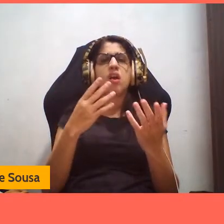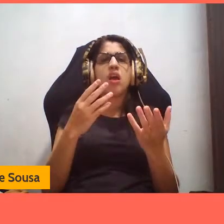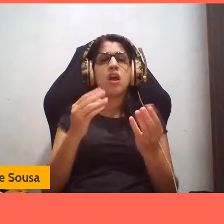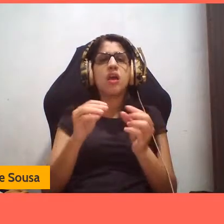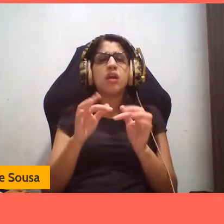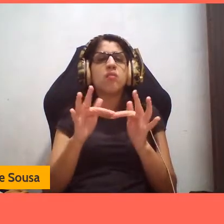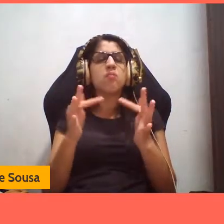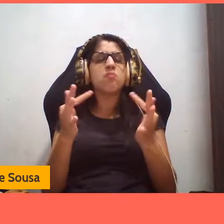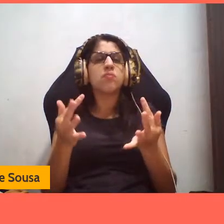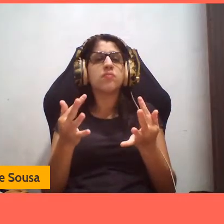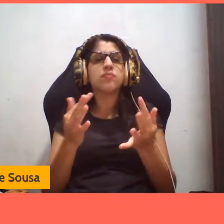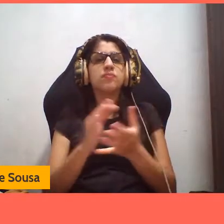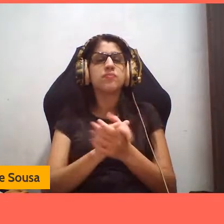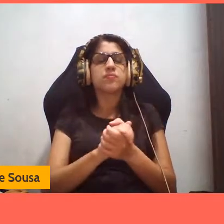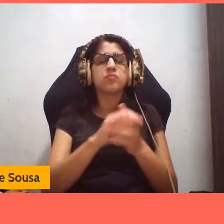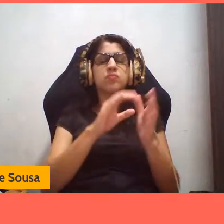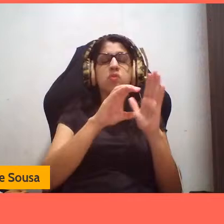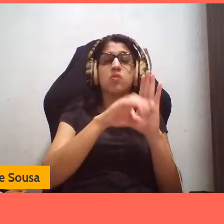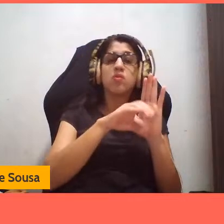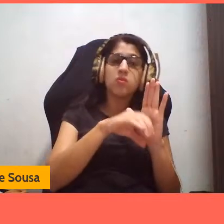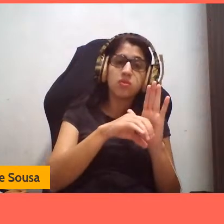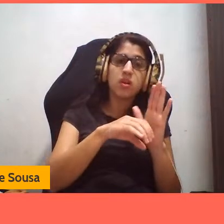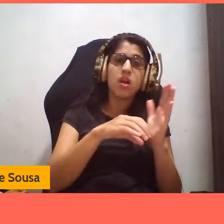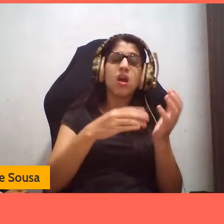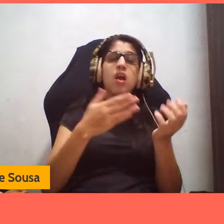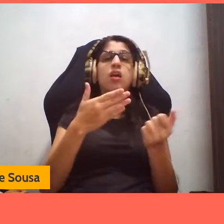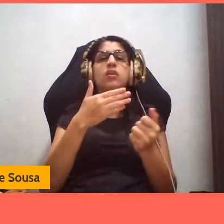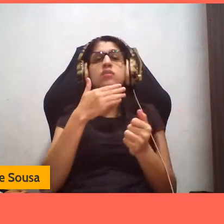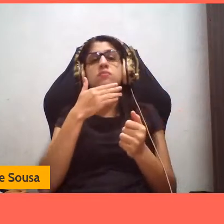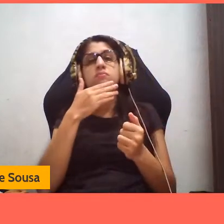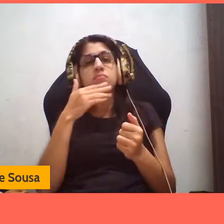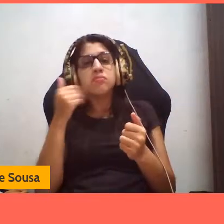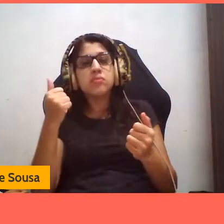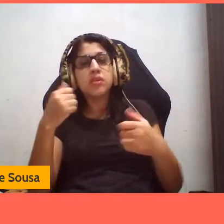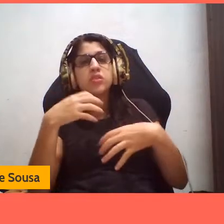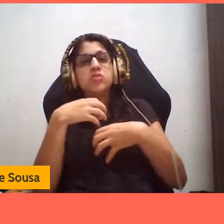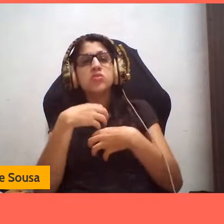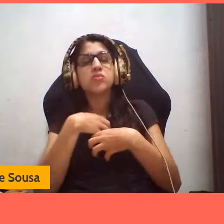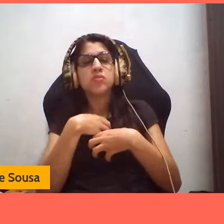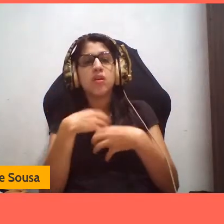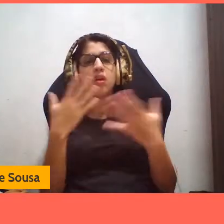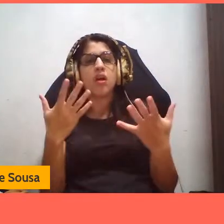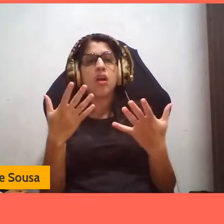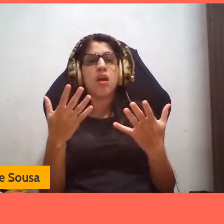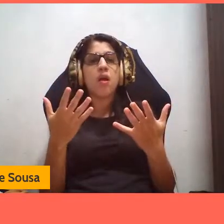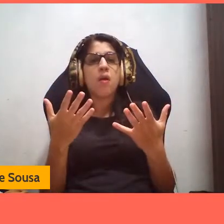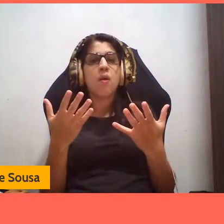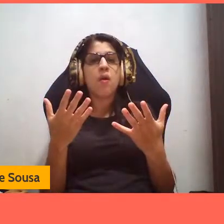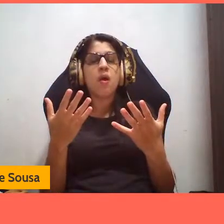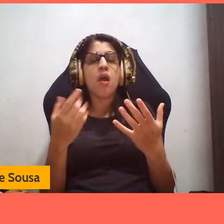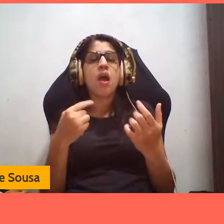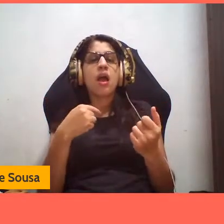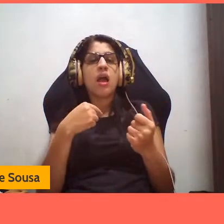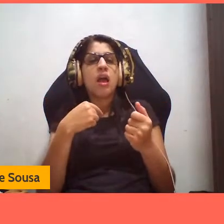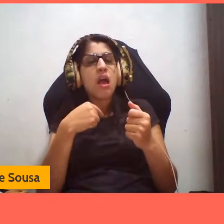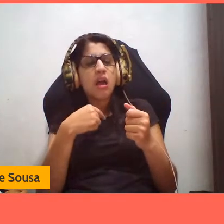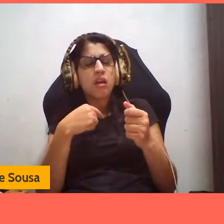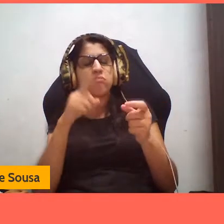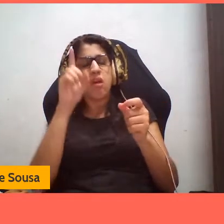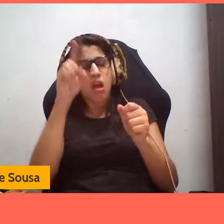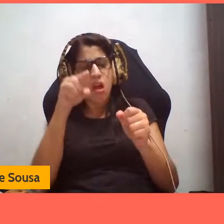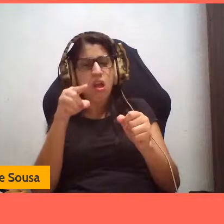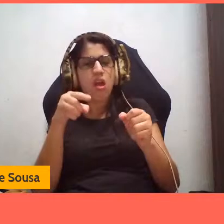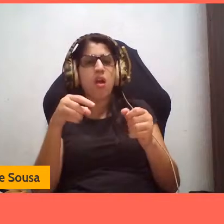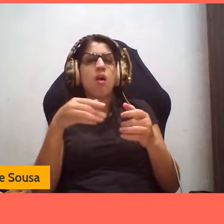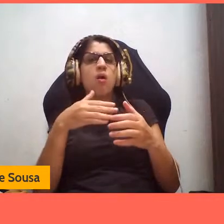comum enfatiza o processo participativo, que é, em si, um bem comum.